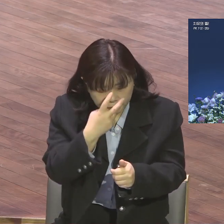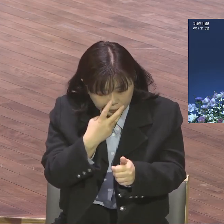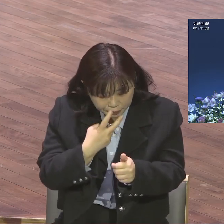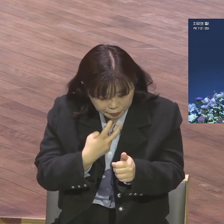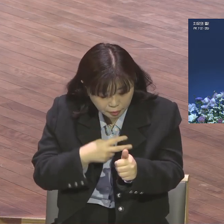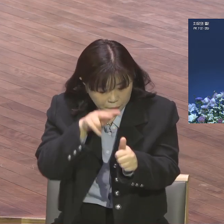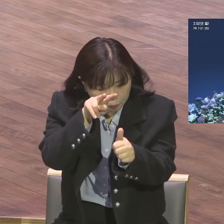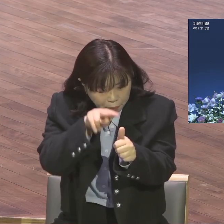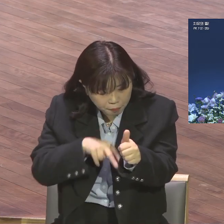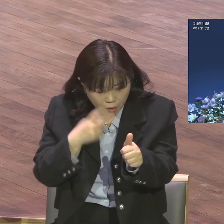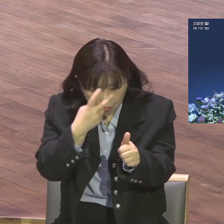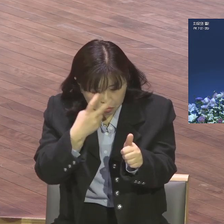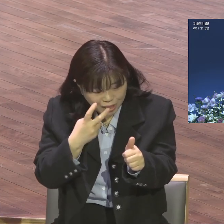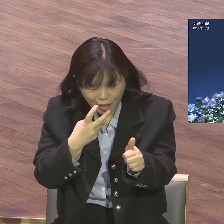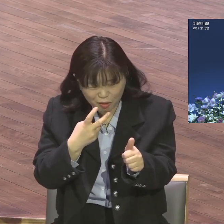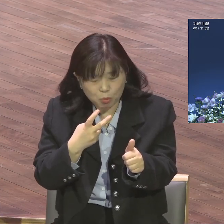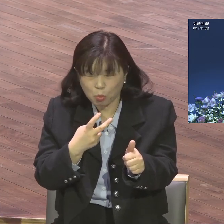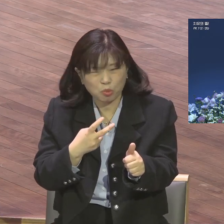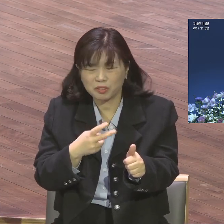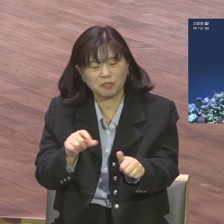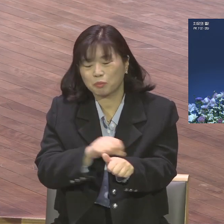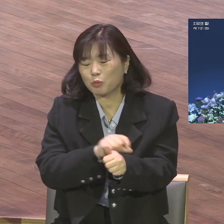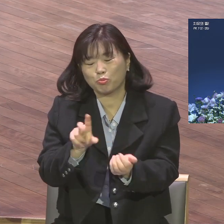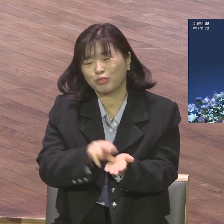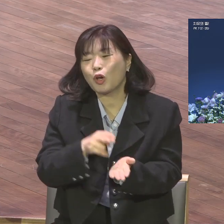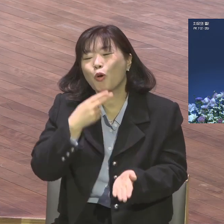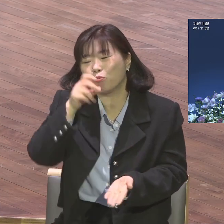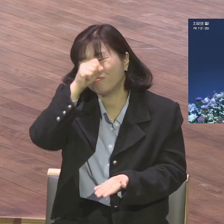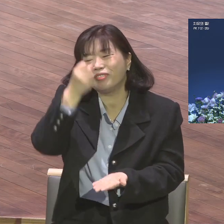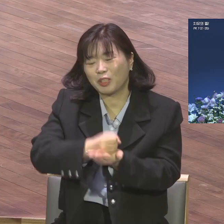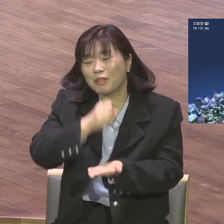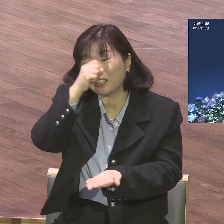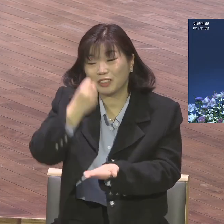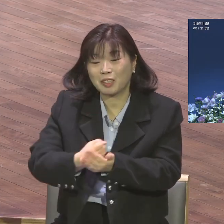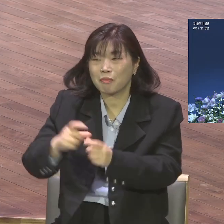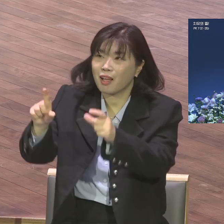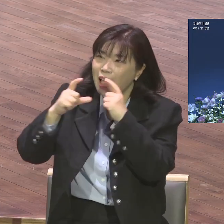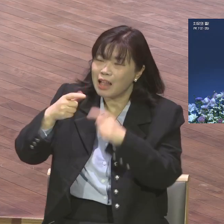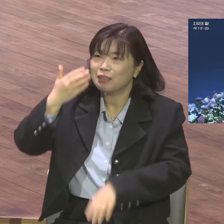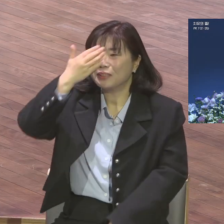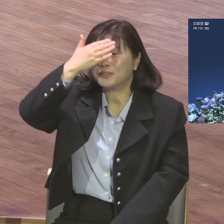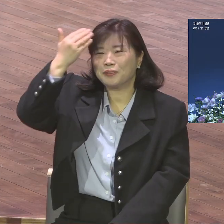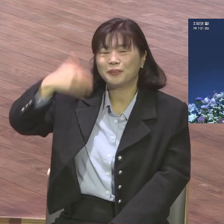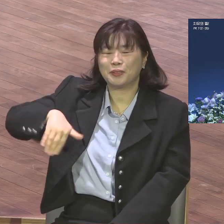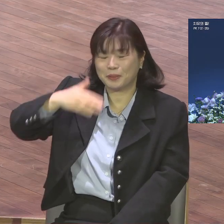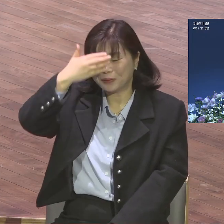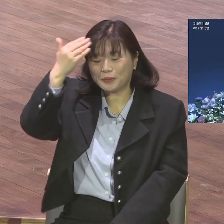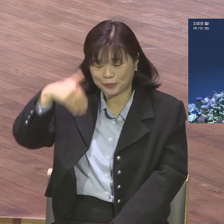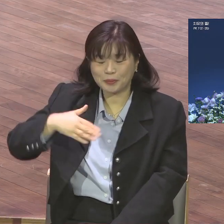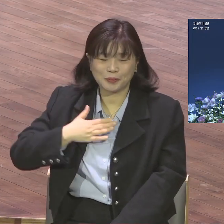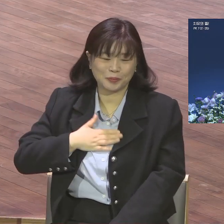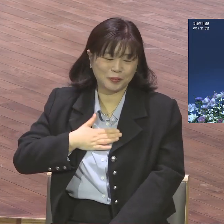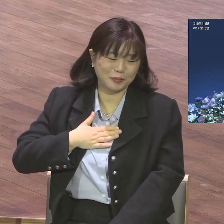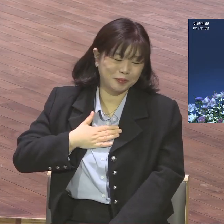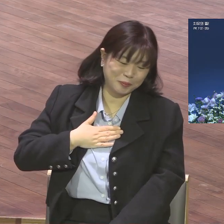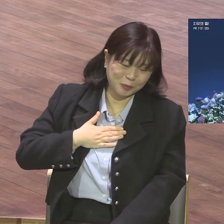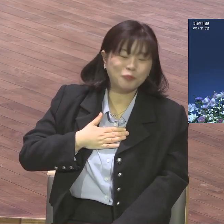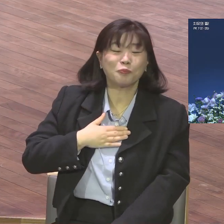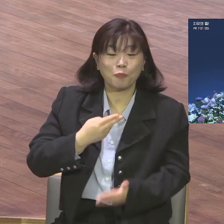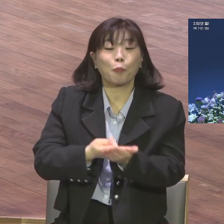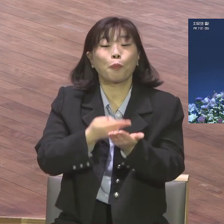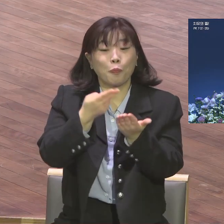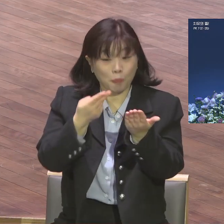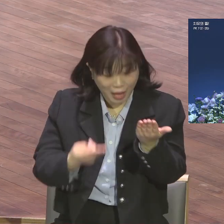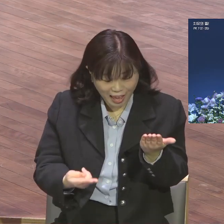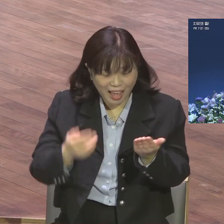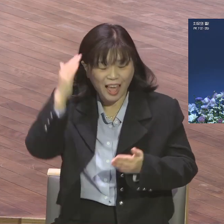나는 뭐 혈압이 좀 있어 혈압이 높은 게 아닌데 그게 아니고 다 정상이고 별 문제 없습니다 해서 그래서 비행기